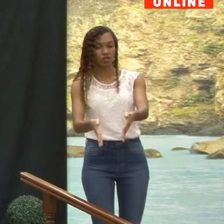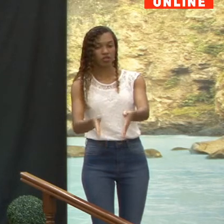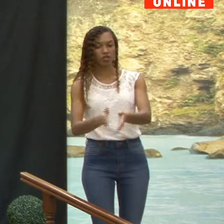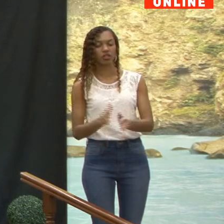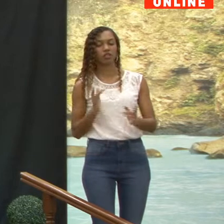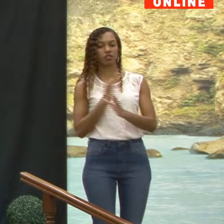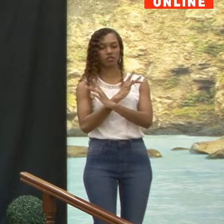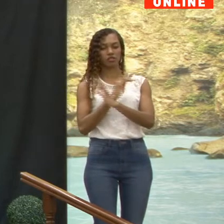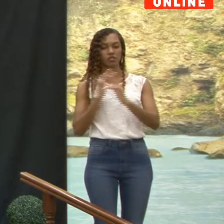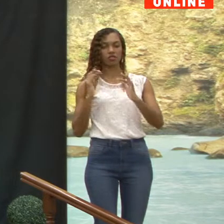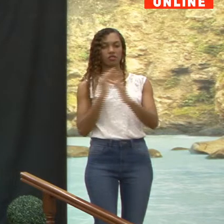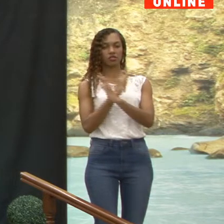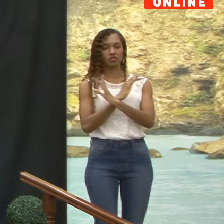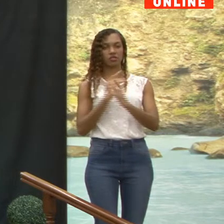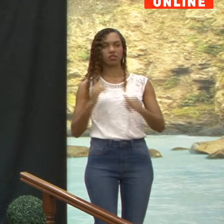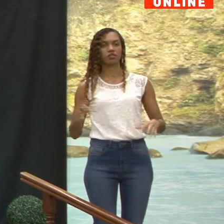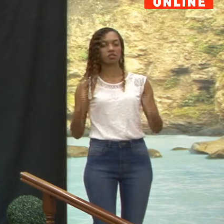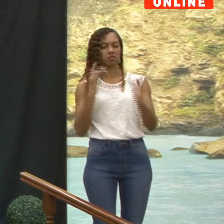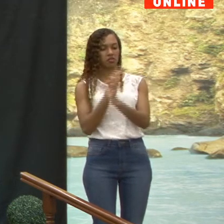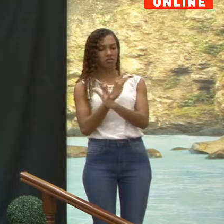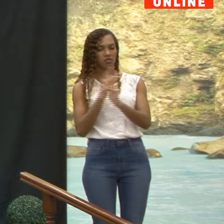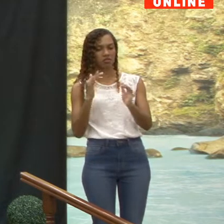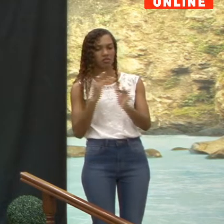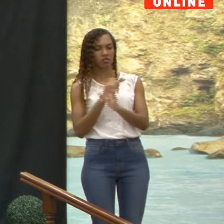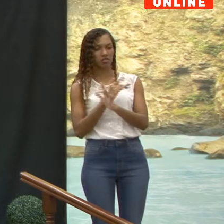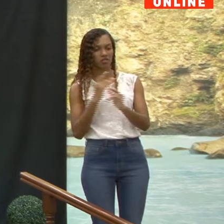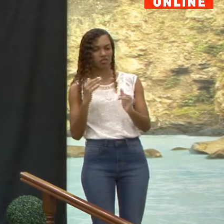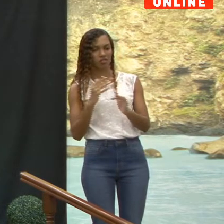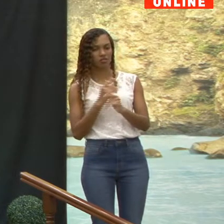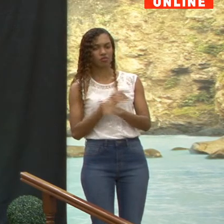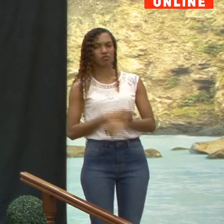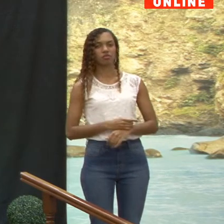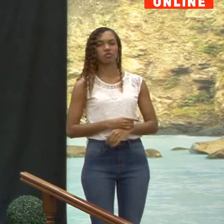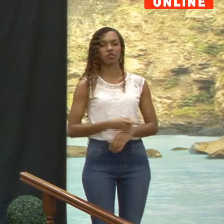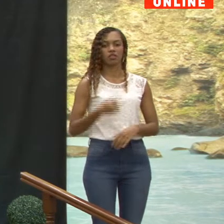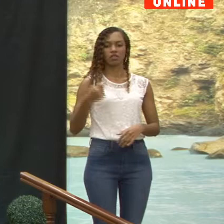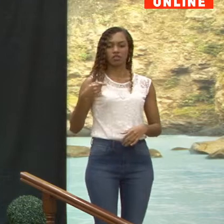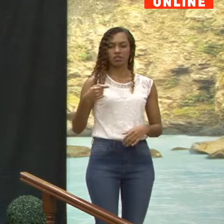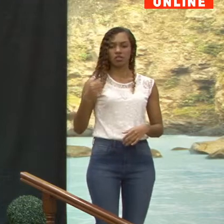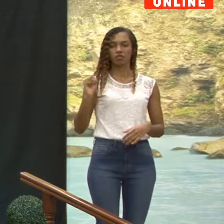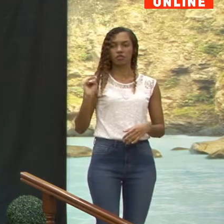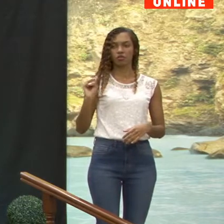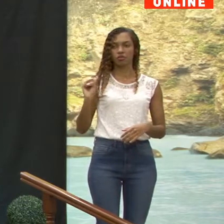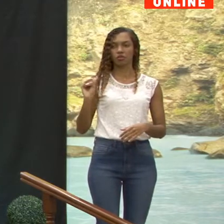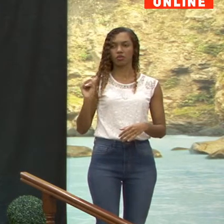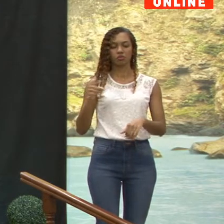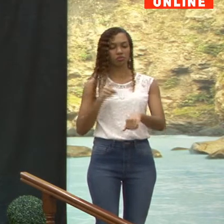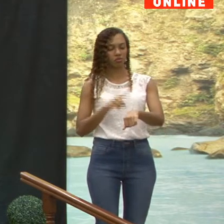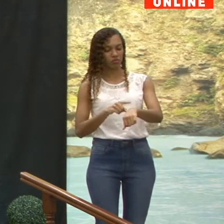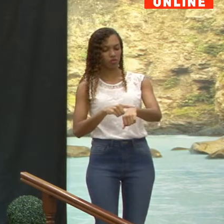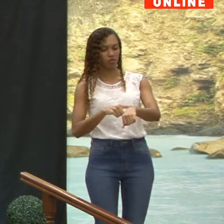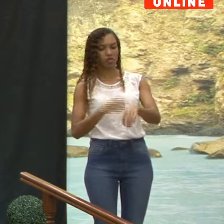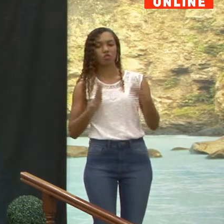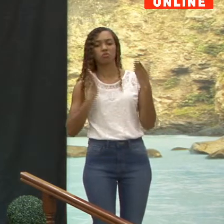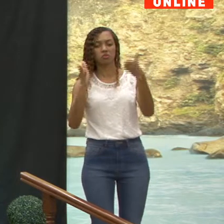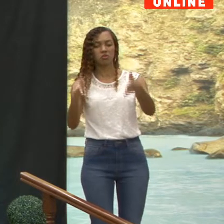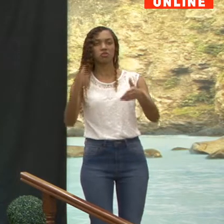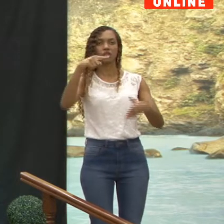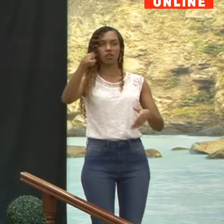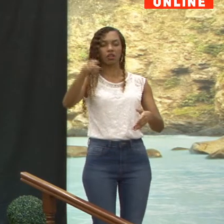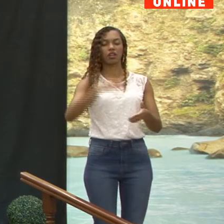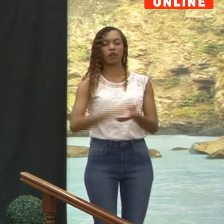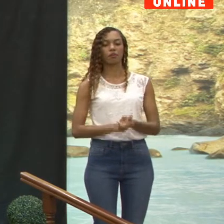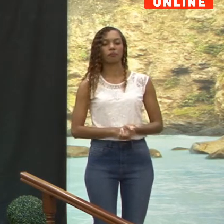leva umas 7, 8 horas do Rio até chegar lá. E quando foi no penúltimo, era um seminário